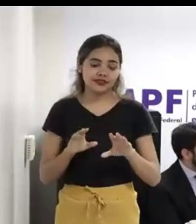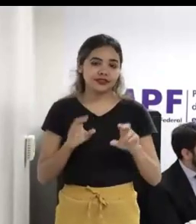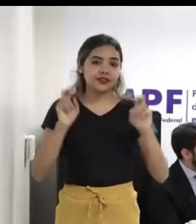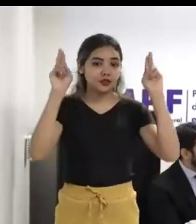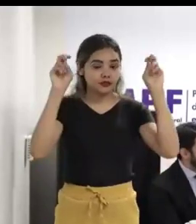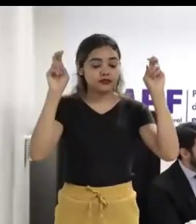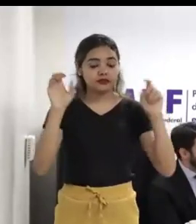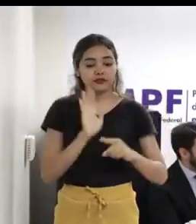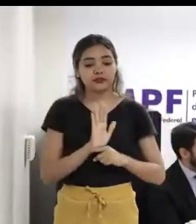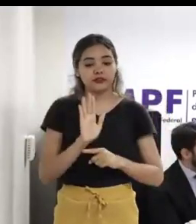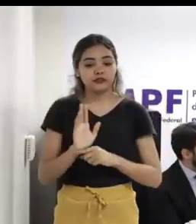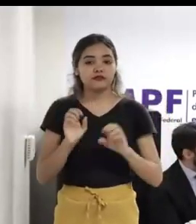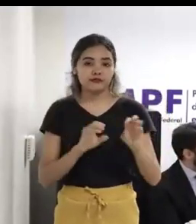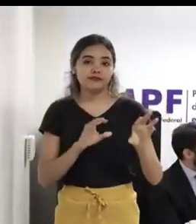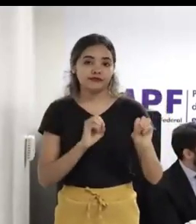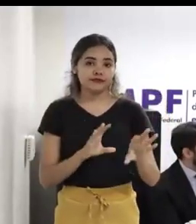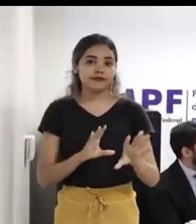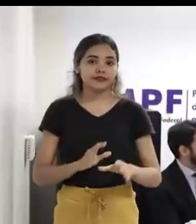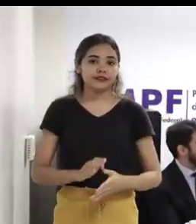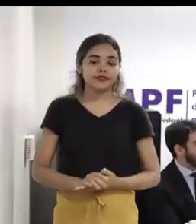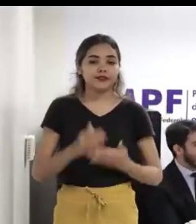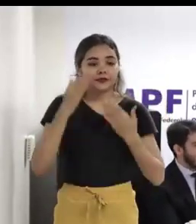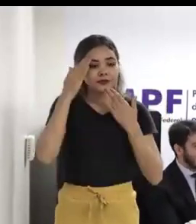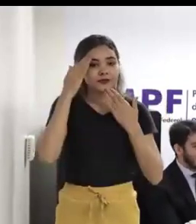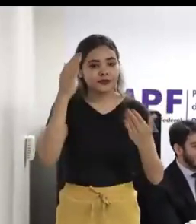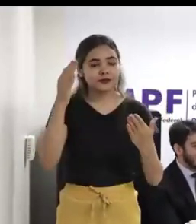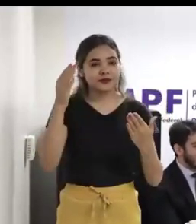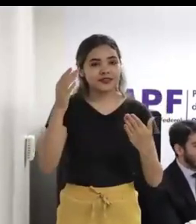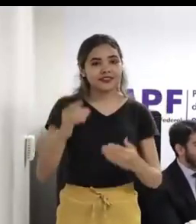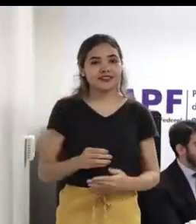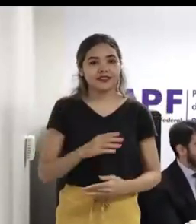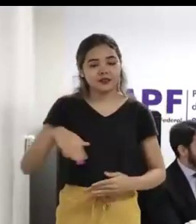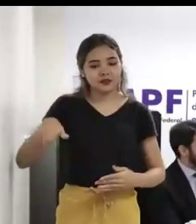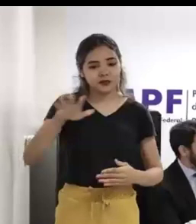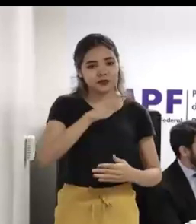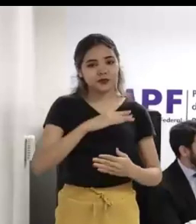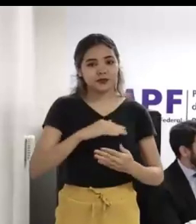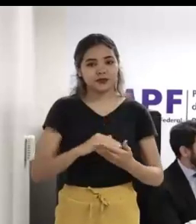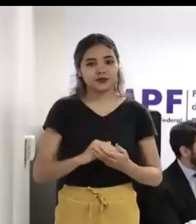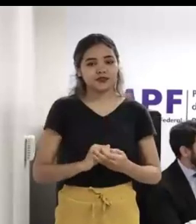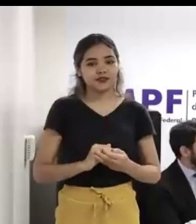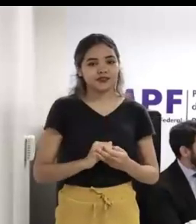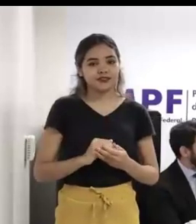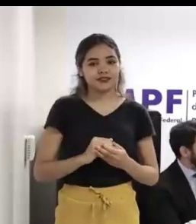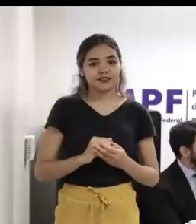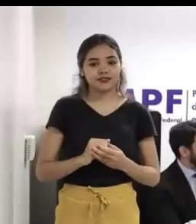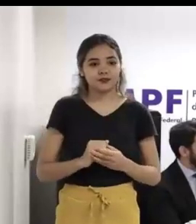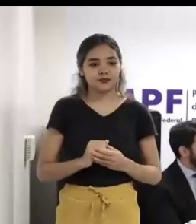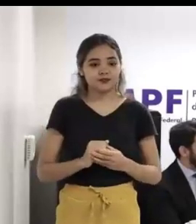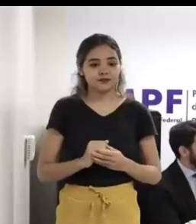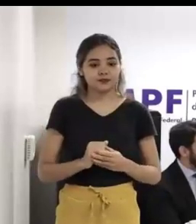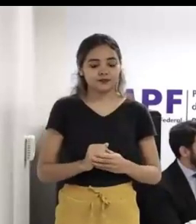atualmente está acontecendo Então Muito obrigada que seja um dia muito produtivo né de conhecimento de troca de